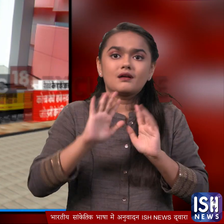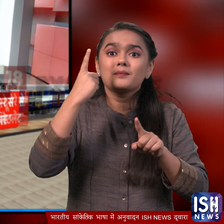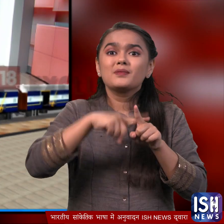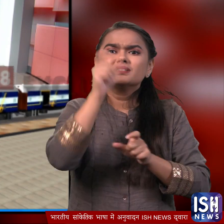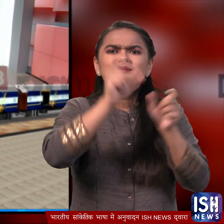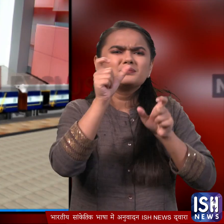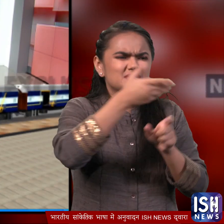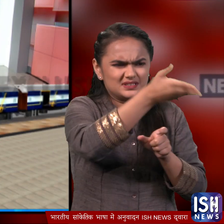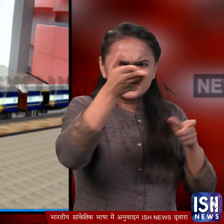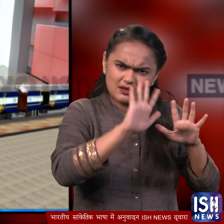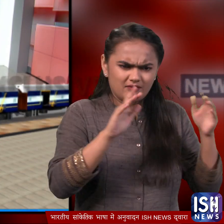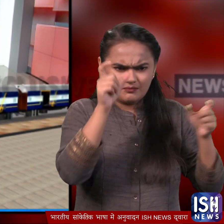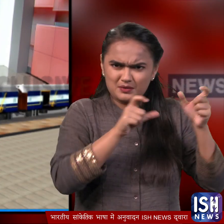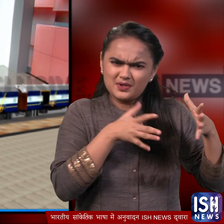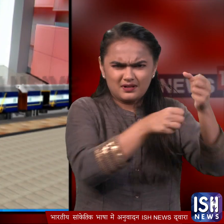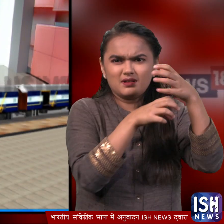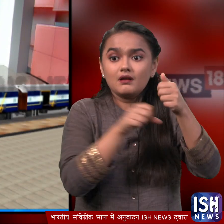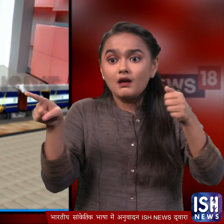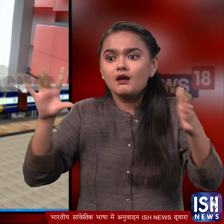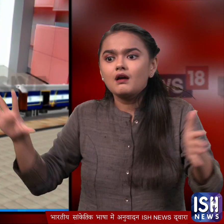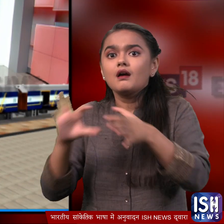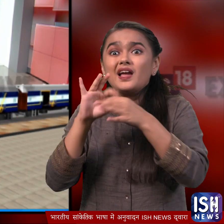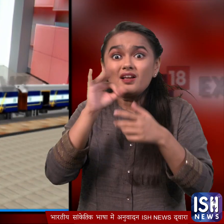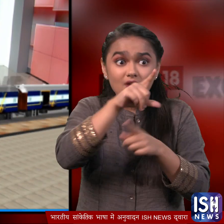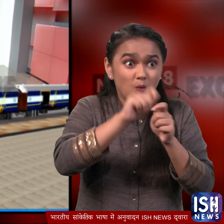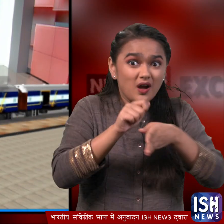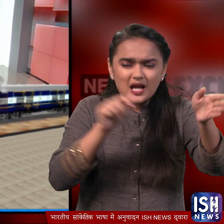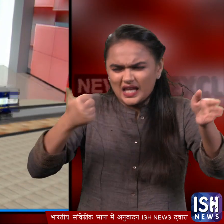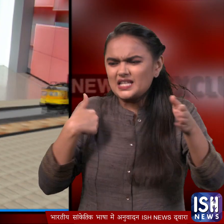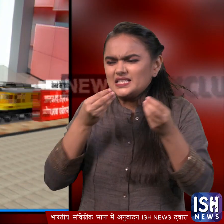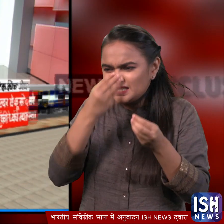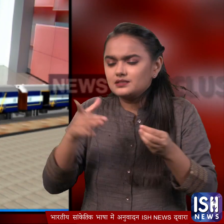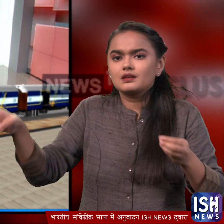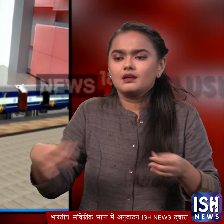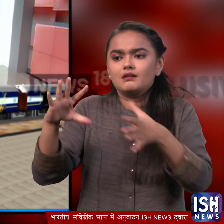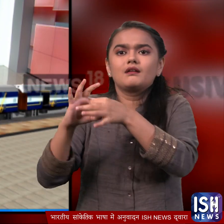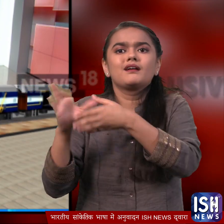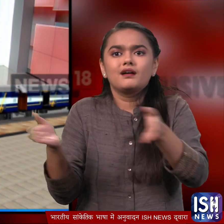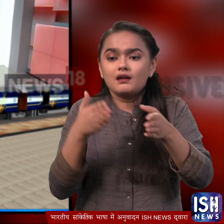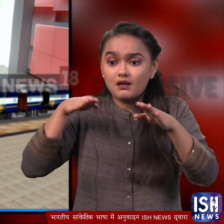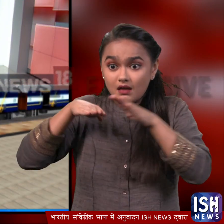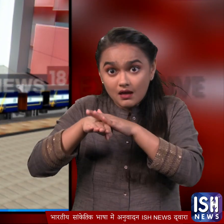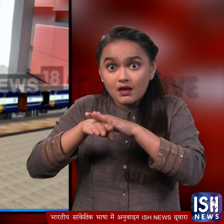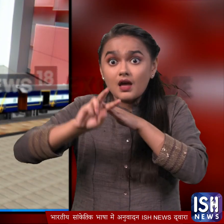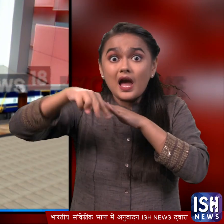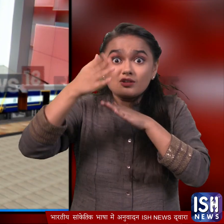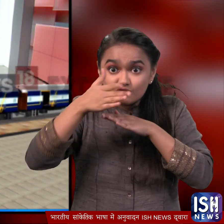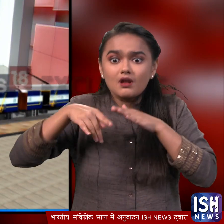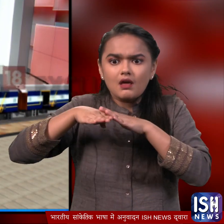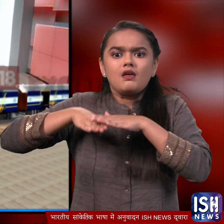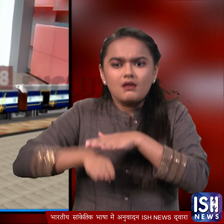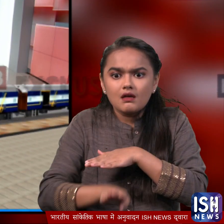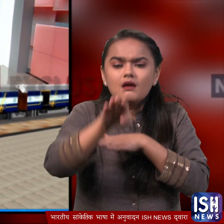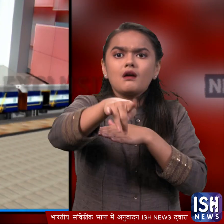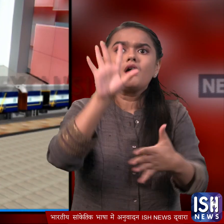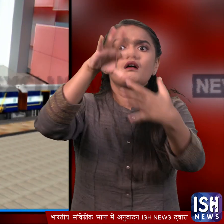कोच को यात्री ट्रेनों की तरह एक दूसरे से जोड़ने के लिए प्लेट लगाई गई हैं ताकि एक बार लोड हो चुकी गाड़ियों को अंदर ही अंदर दूसरे कोच तक पहुंचाया